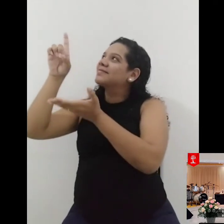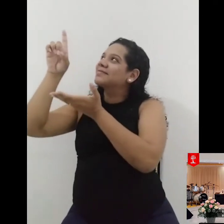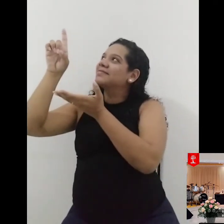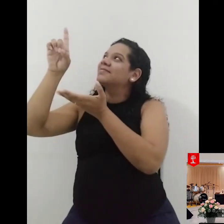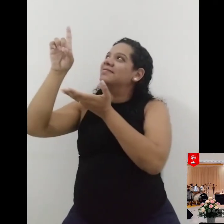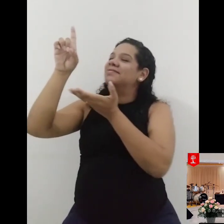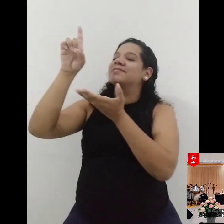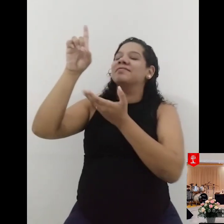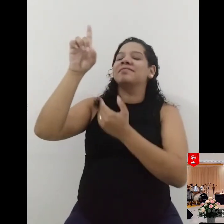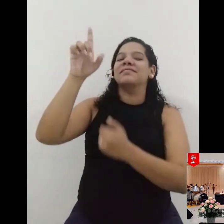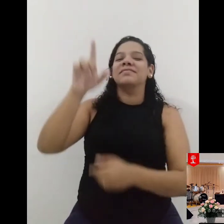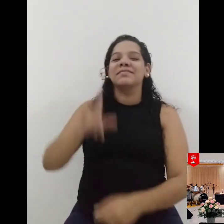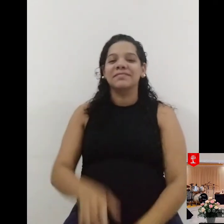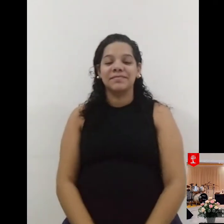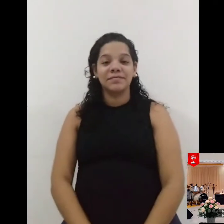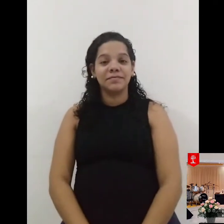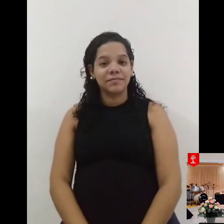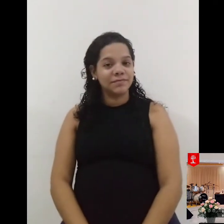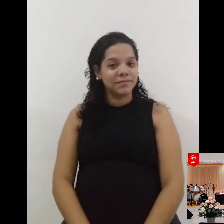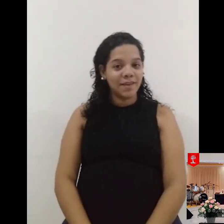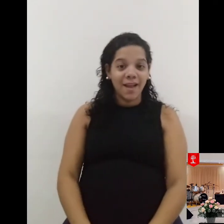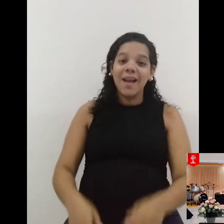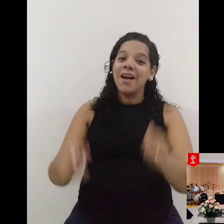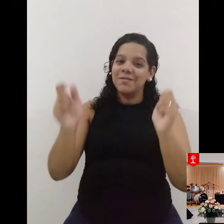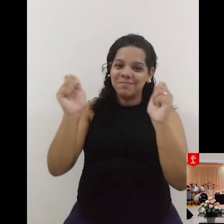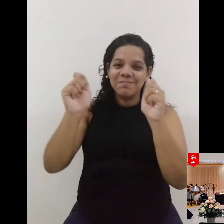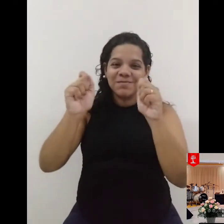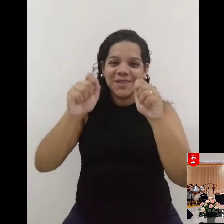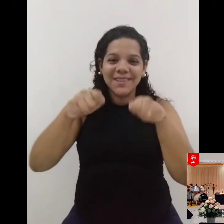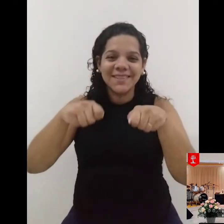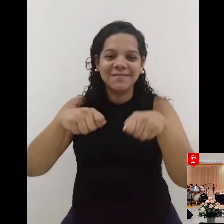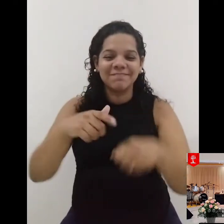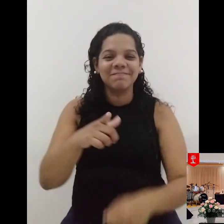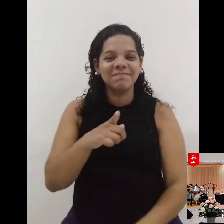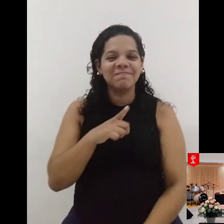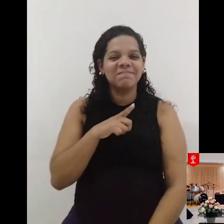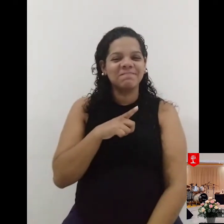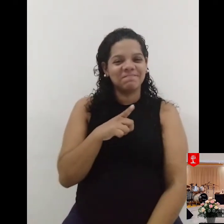Esse lugar é no Senhor.